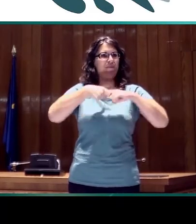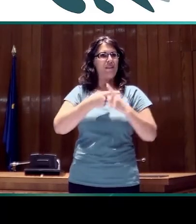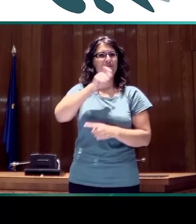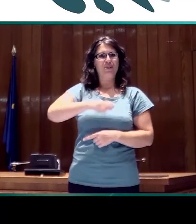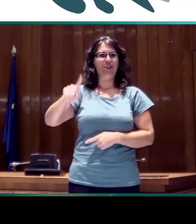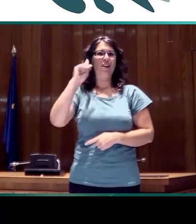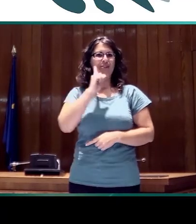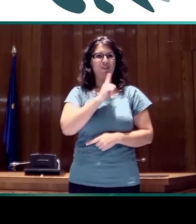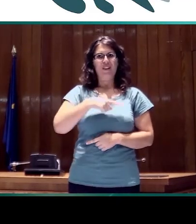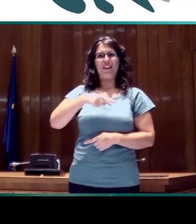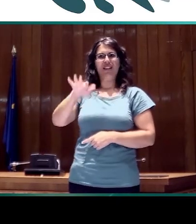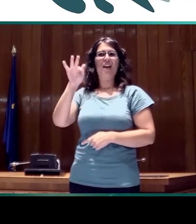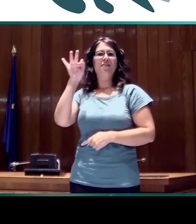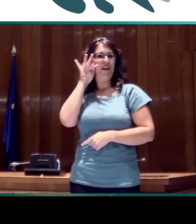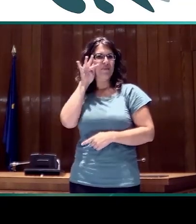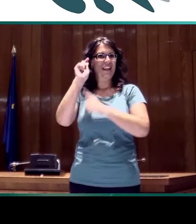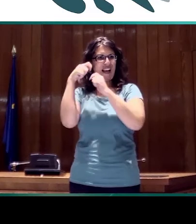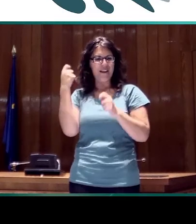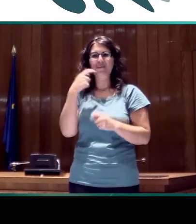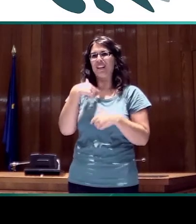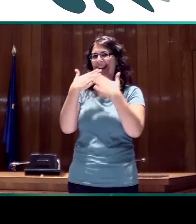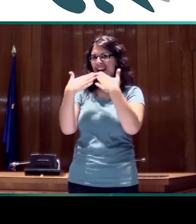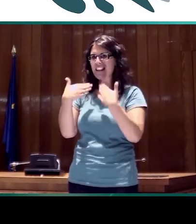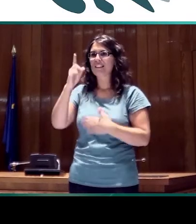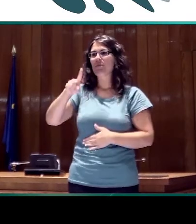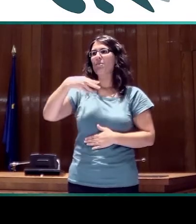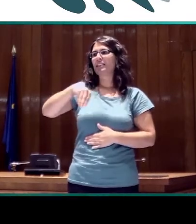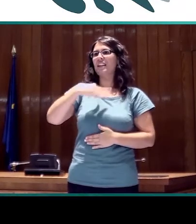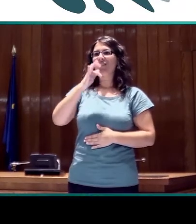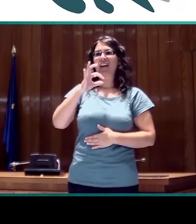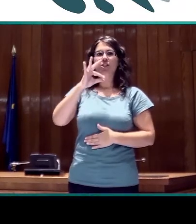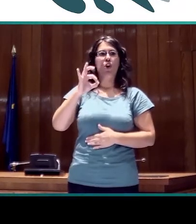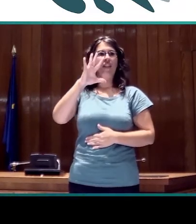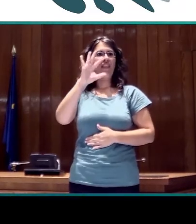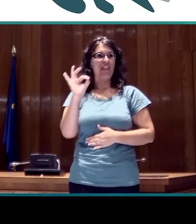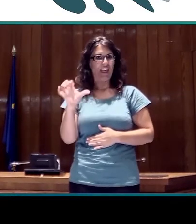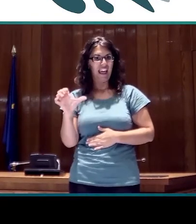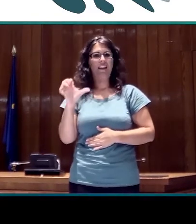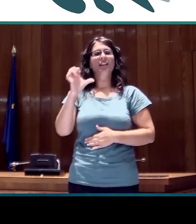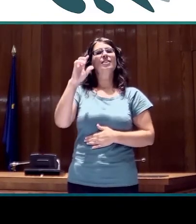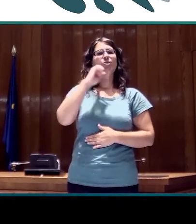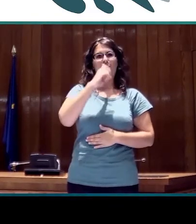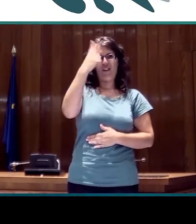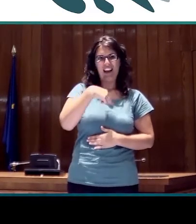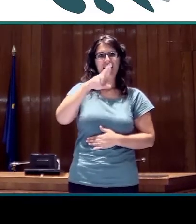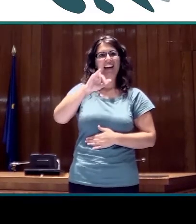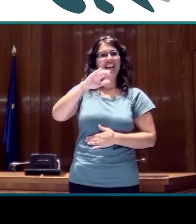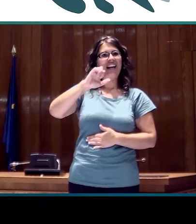Carmen que también con nosotros al presidente de feoce de sordoceguera Ricardo López que también está